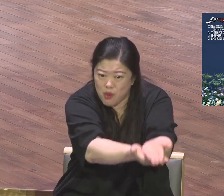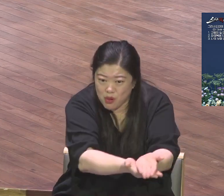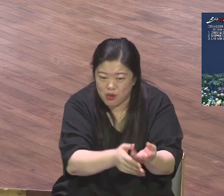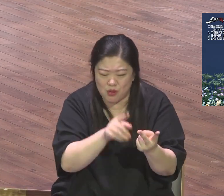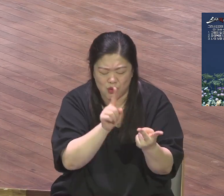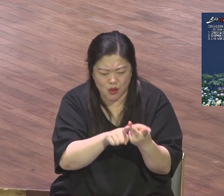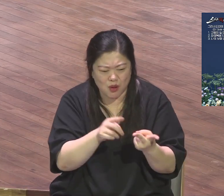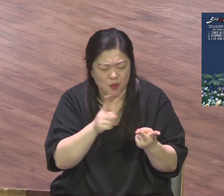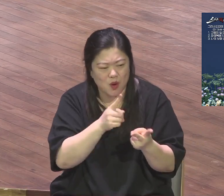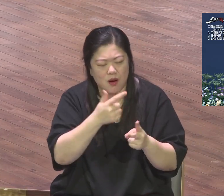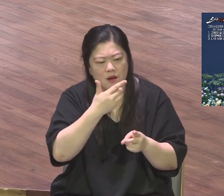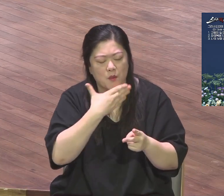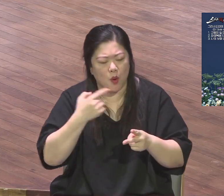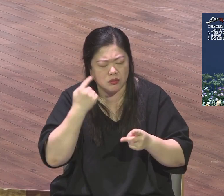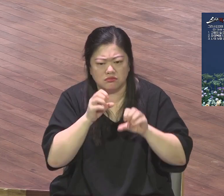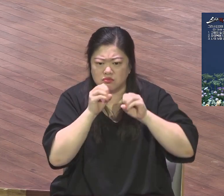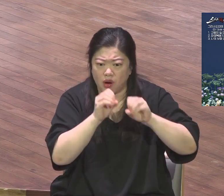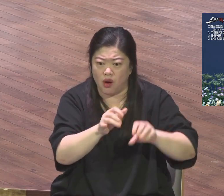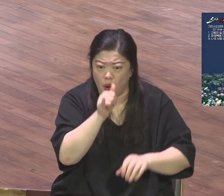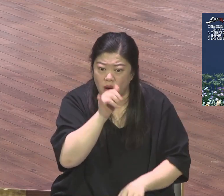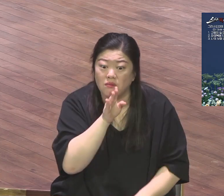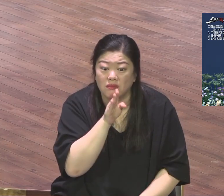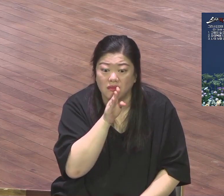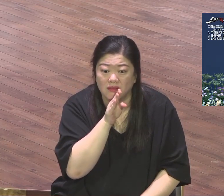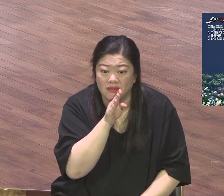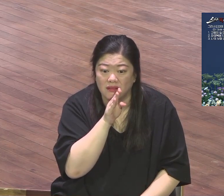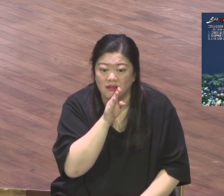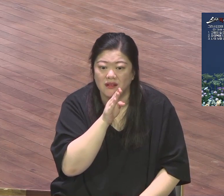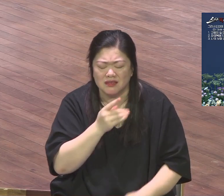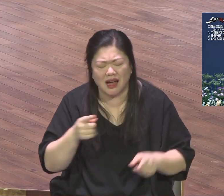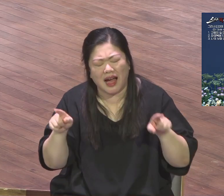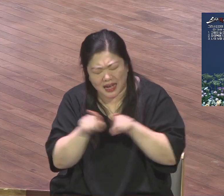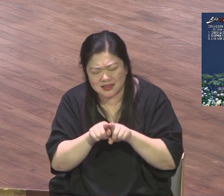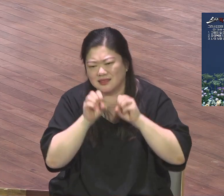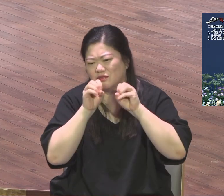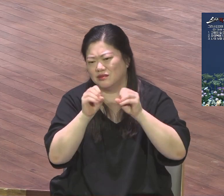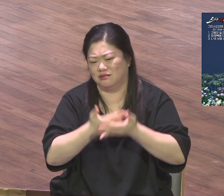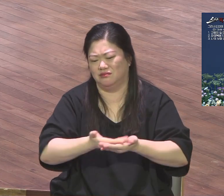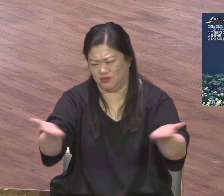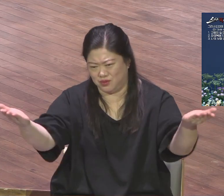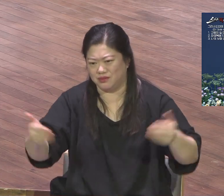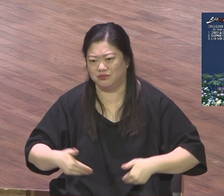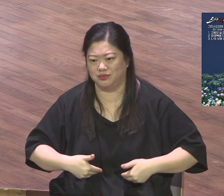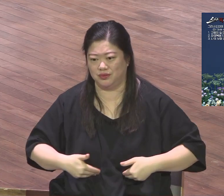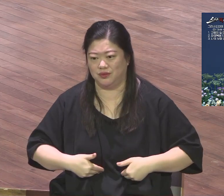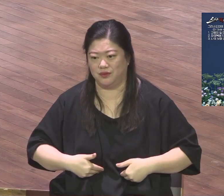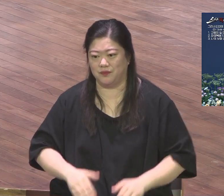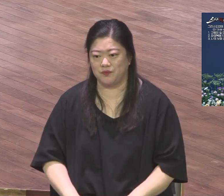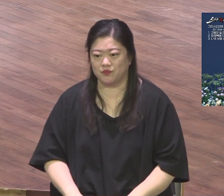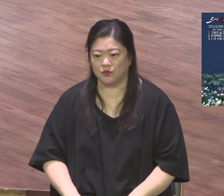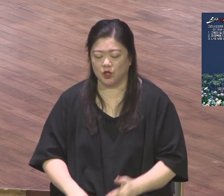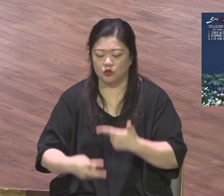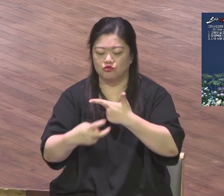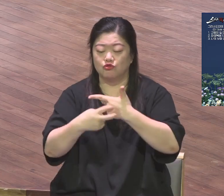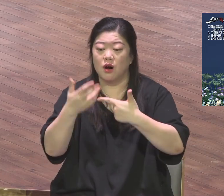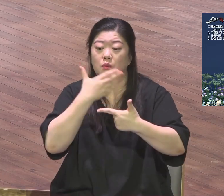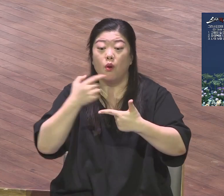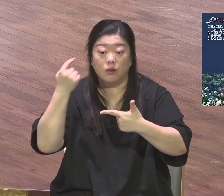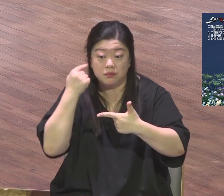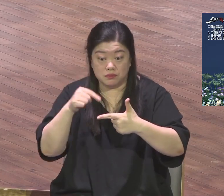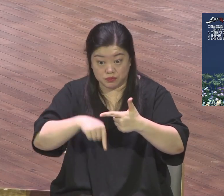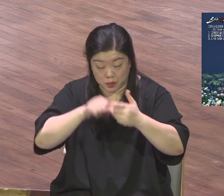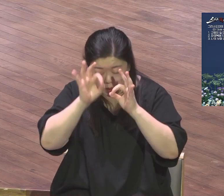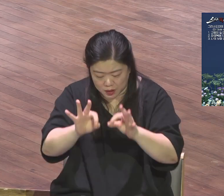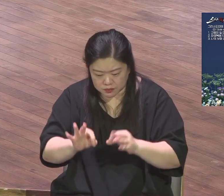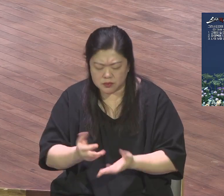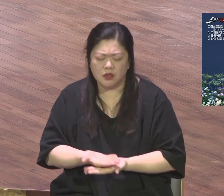열려지고 복음을 받아들이, 누가복음 6장 38절에 주라 그러면 너에게 줄 것이니 곧 내가